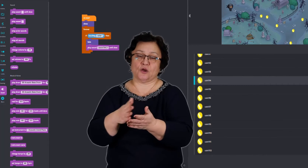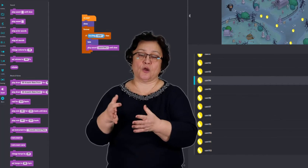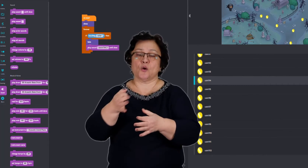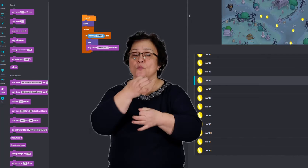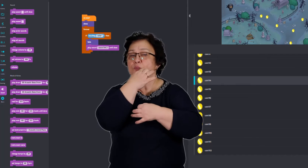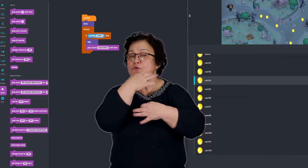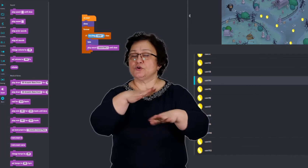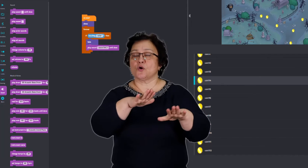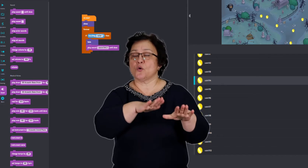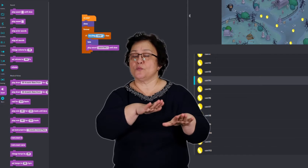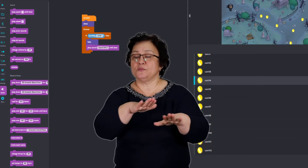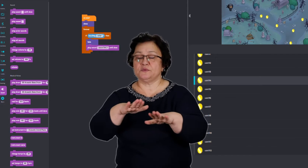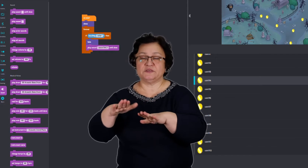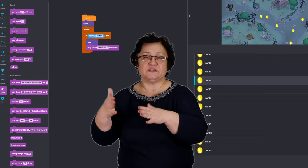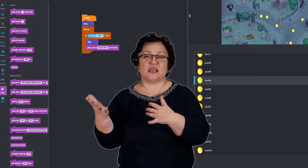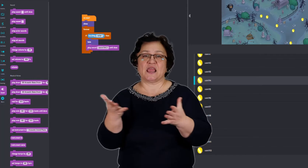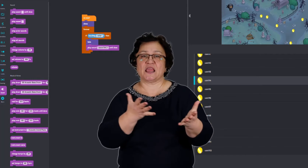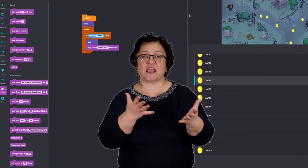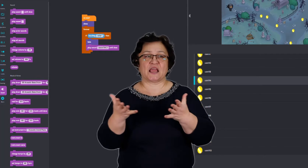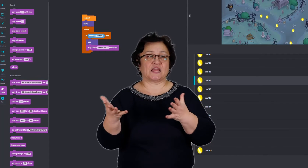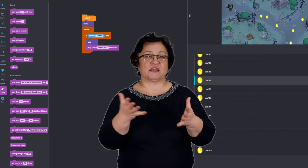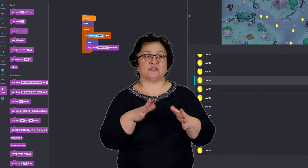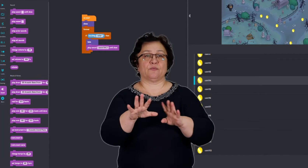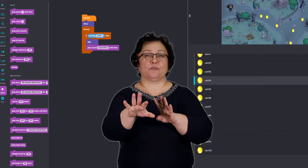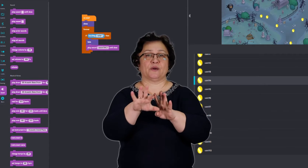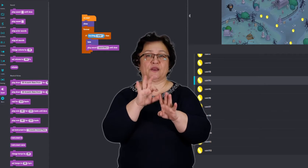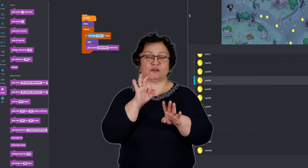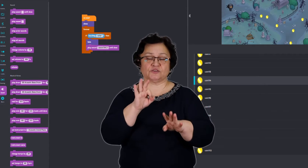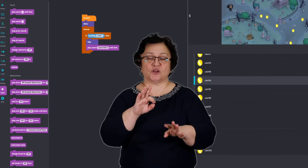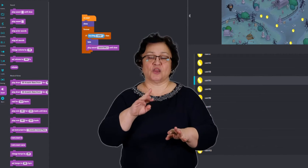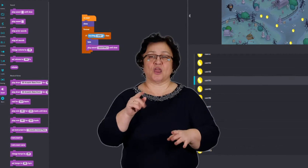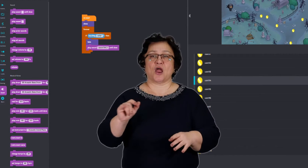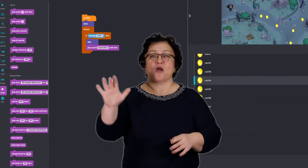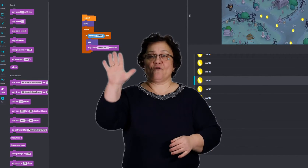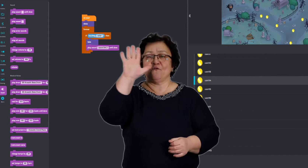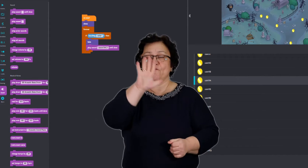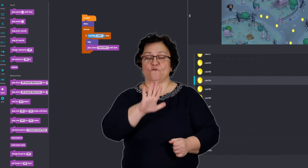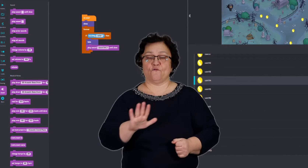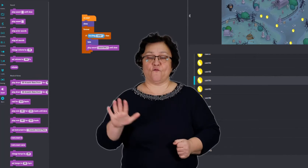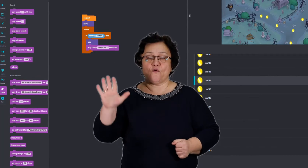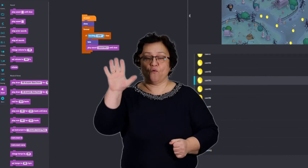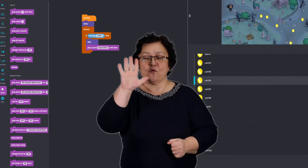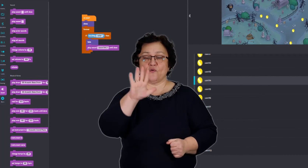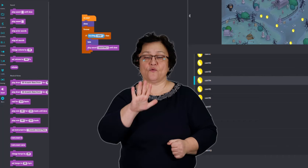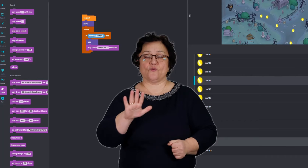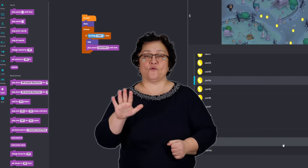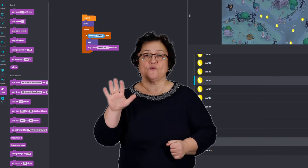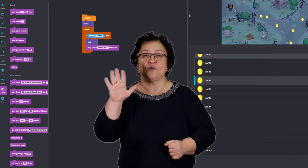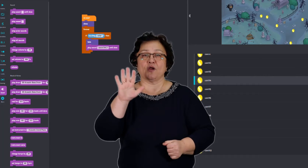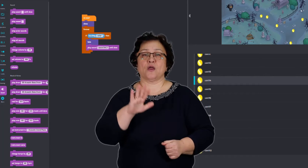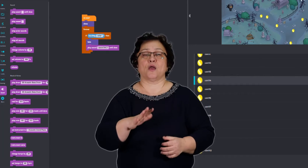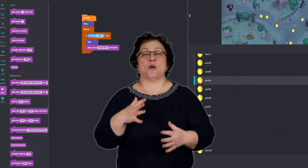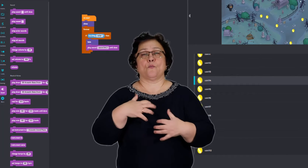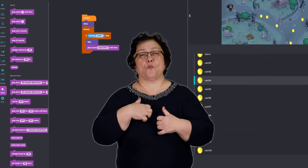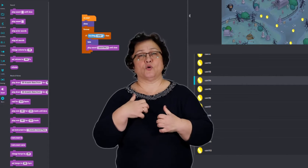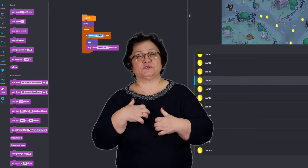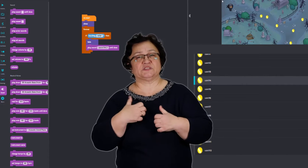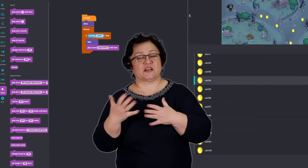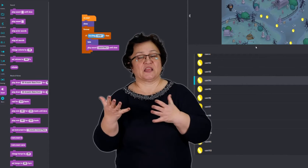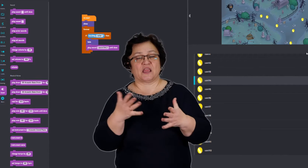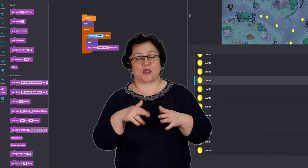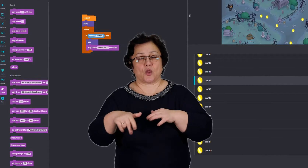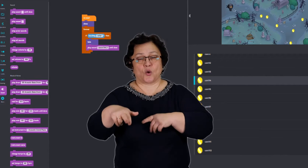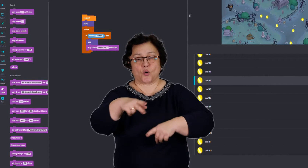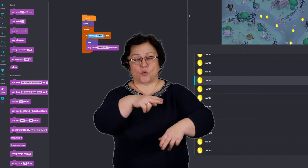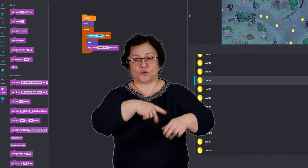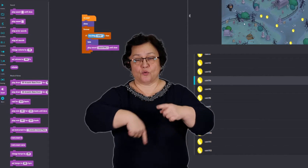або будь-якого місця, яке ти вибираєш собі як фон. Тобто, от, припустимо, якийсь монстр,